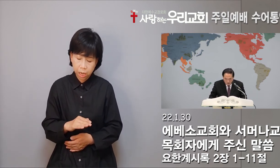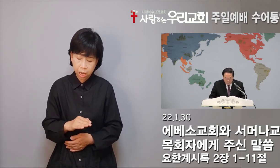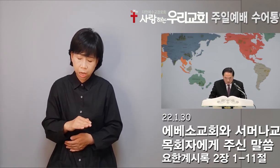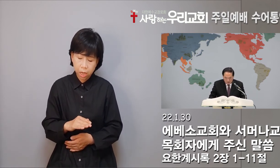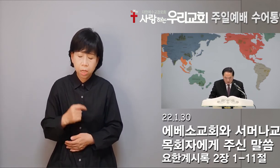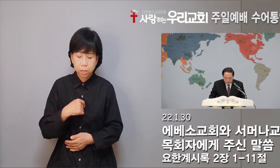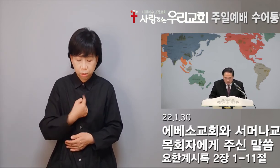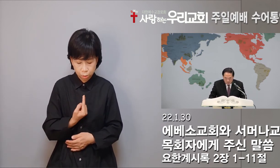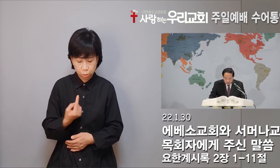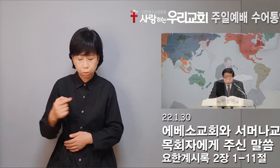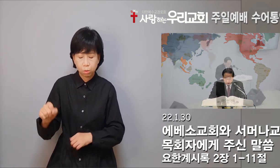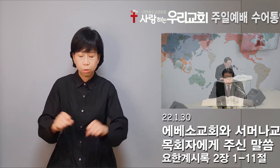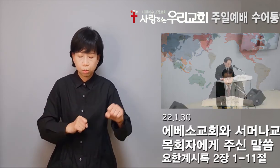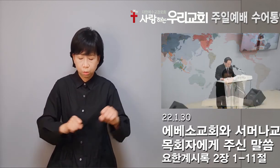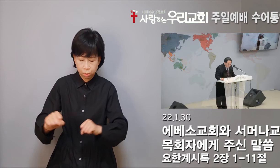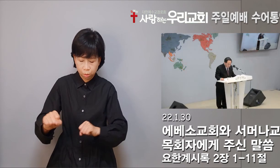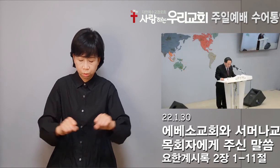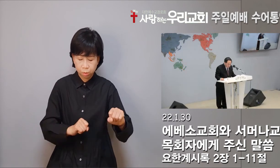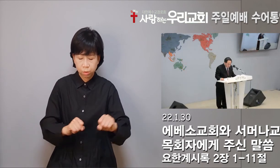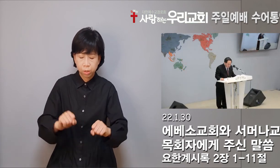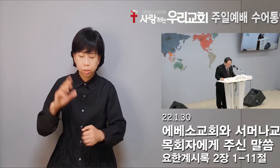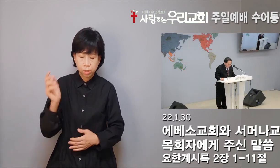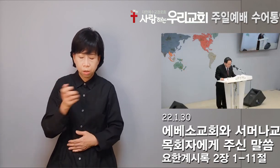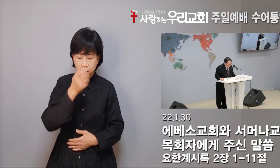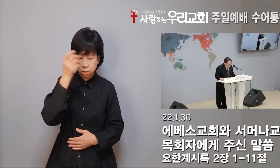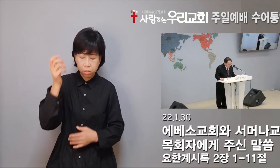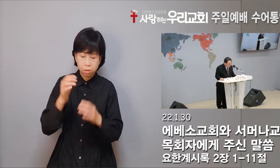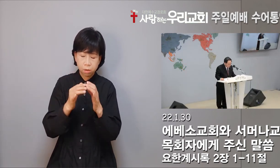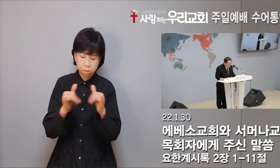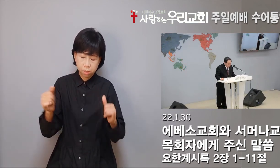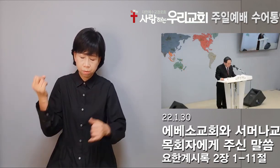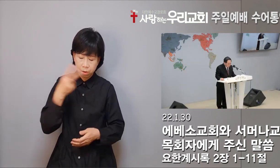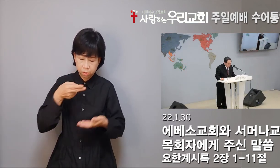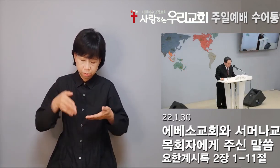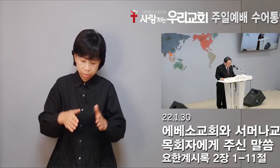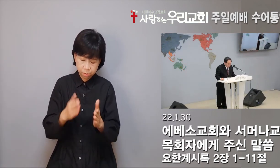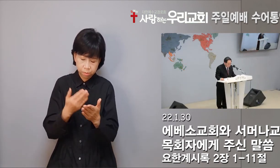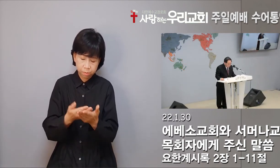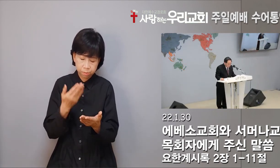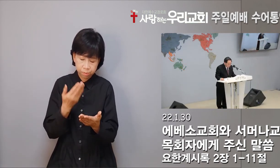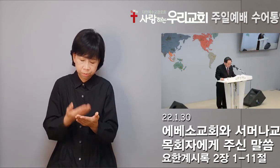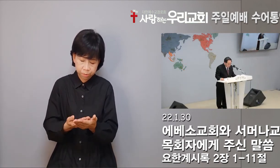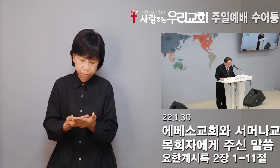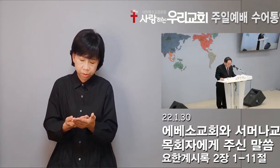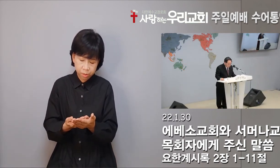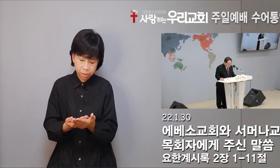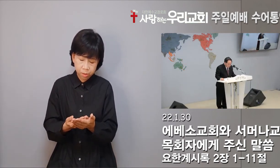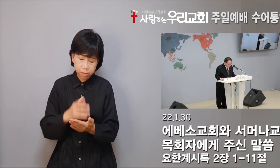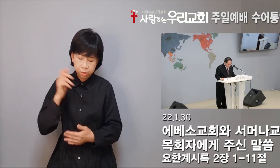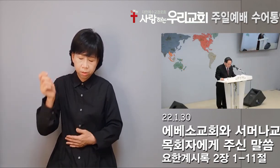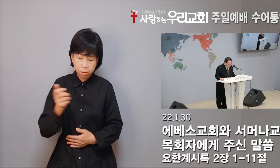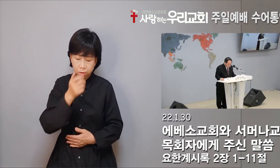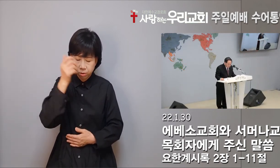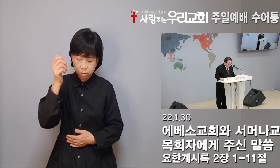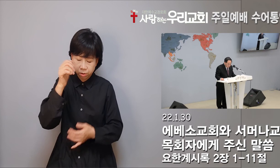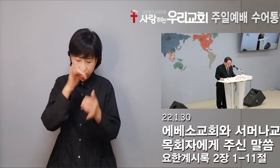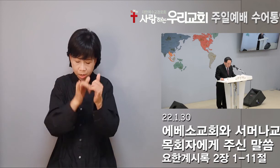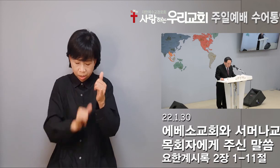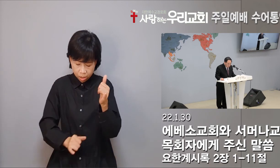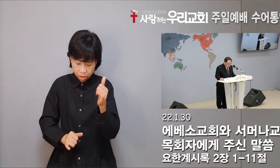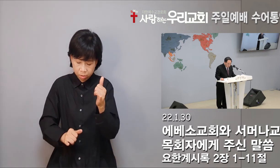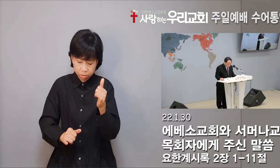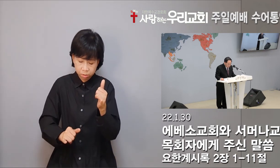되기를 원합니다. 성령의 사람으로 거듭나게 하옵소서. 사랑하는 우리 교회가 성령의 역사를 이루게